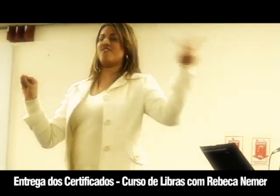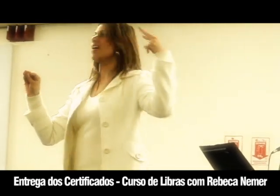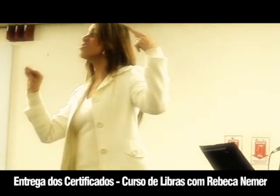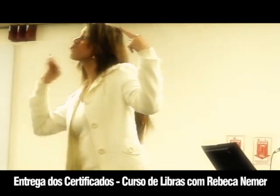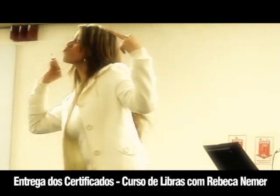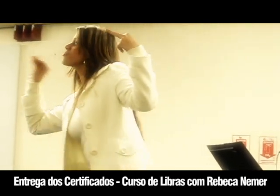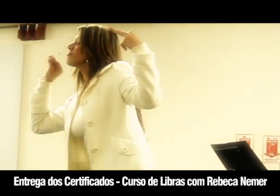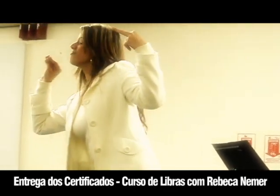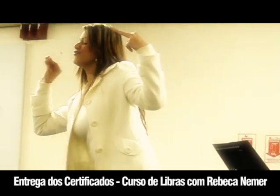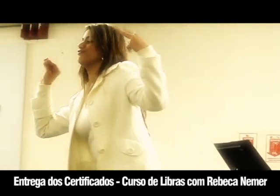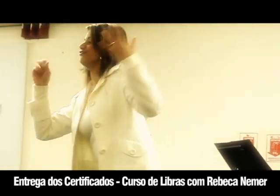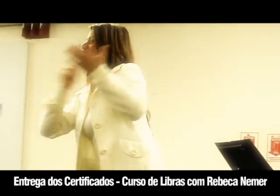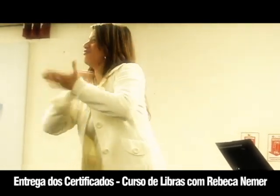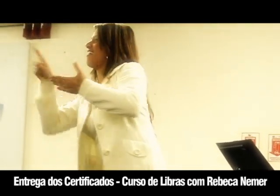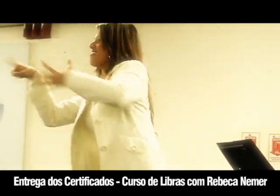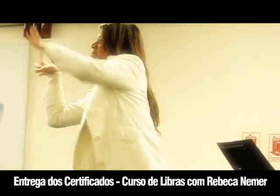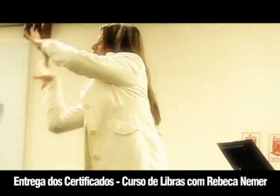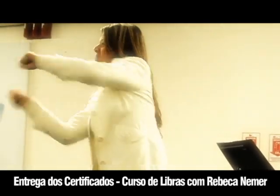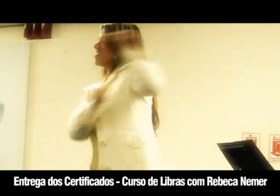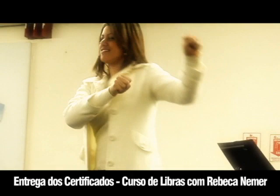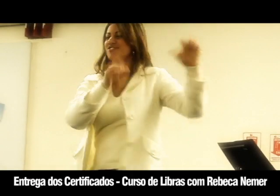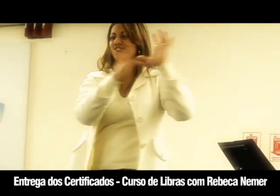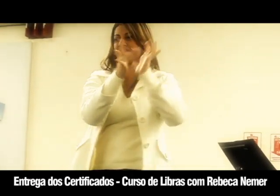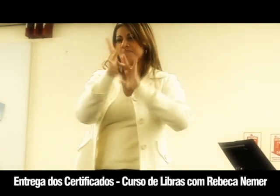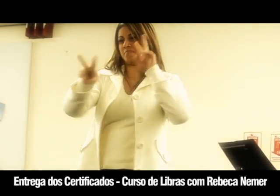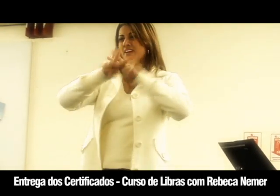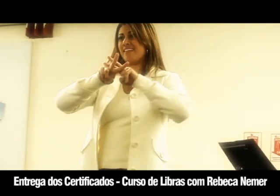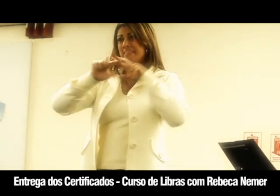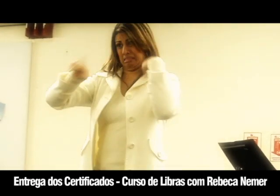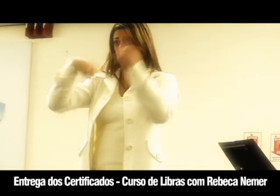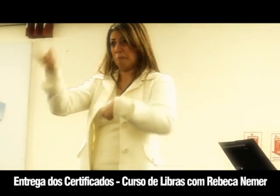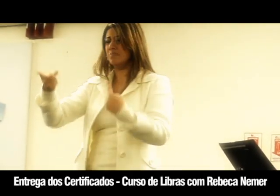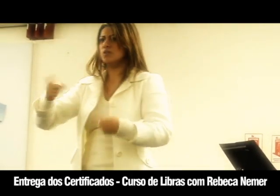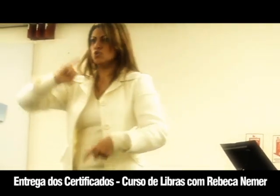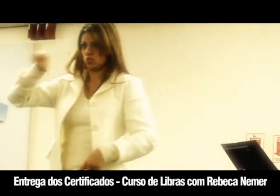cruz e viu tudo acontecendo, ele chegou a dizer: